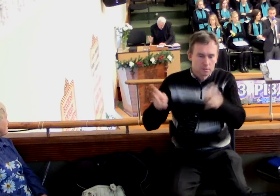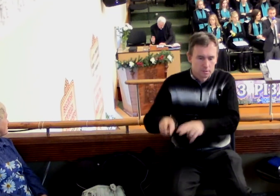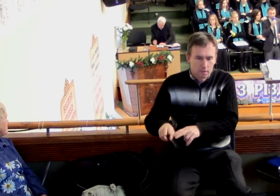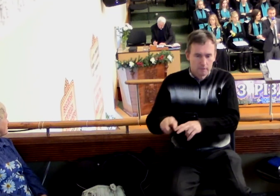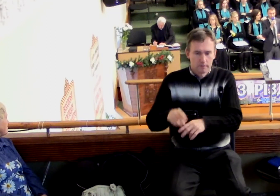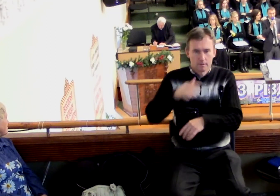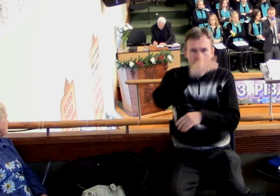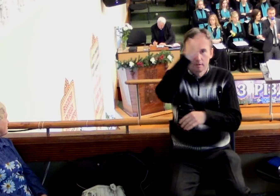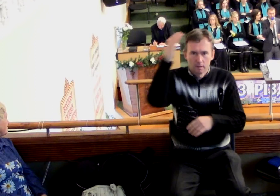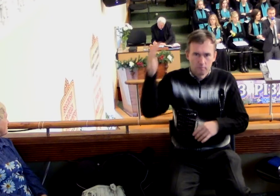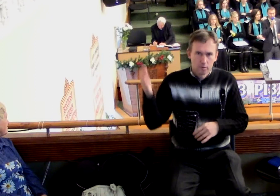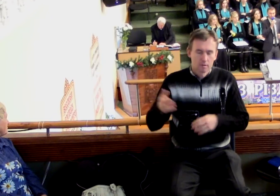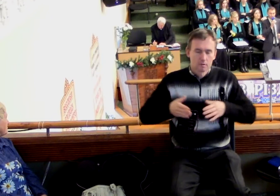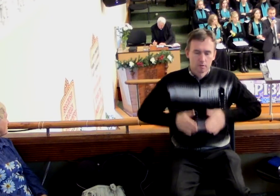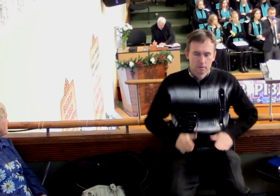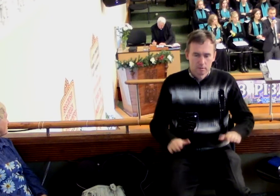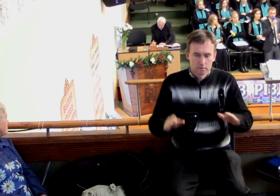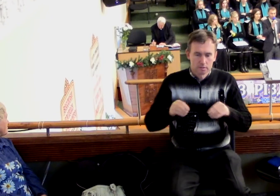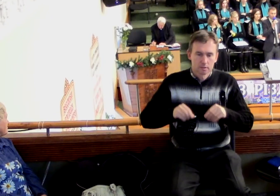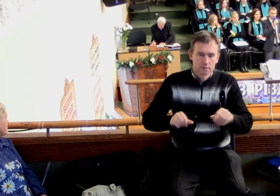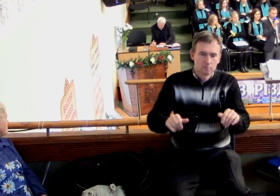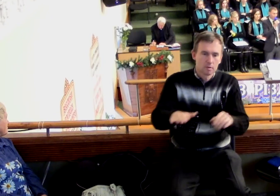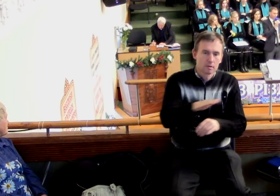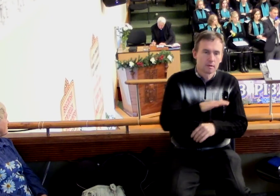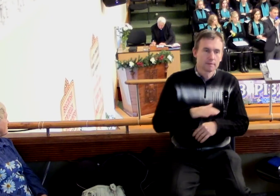Небо и родился на земле.